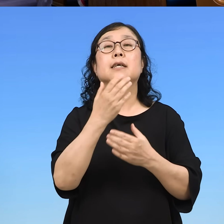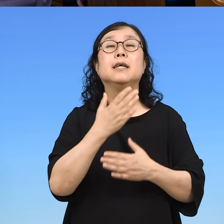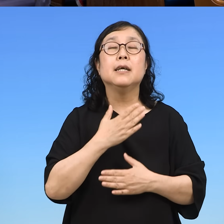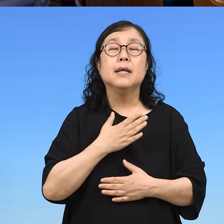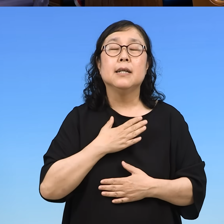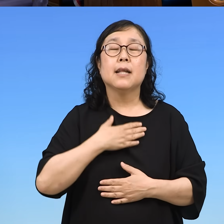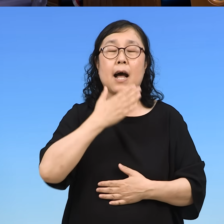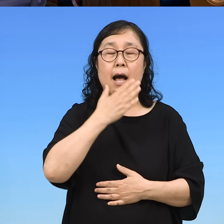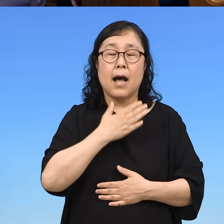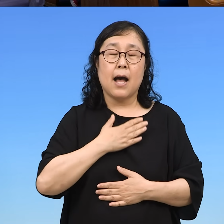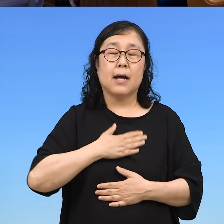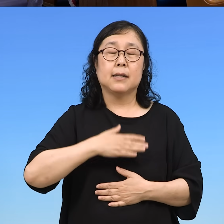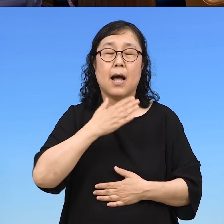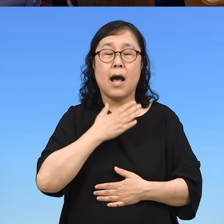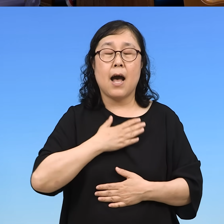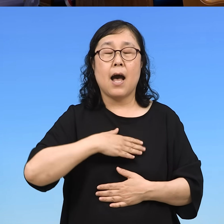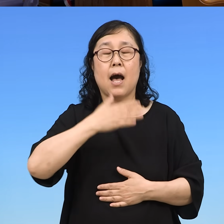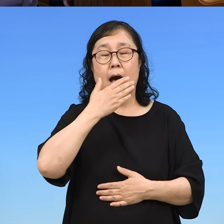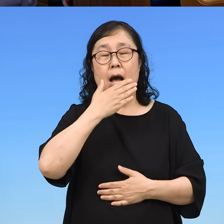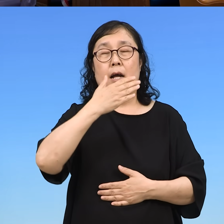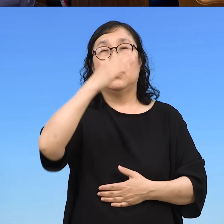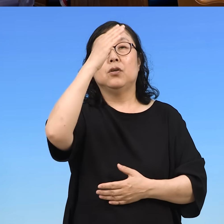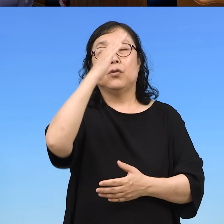난 알 수 없도다.